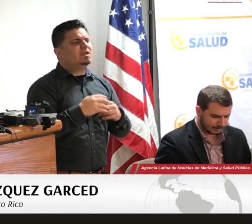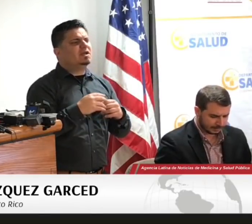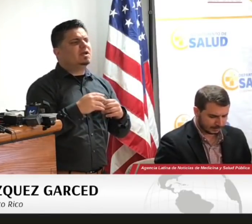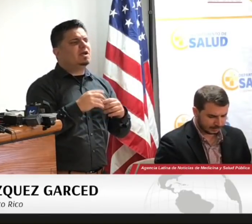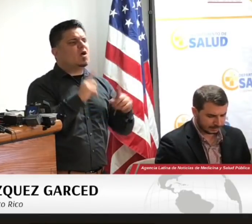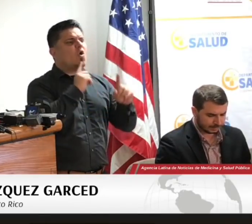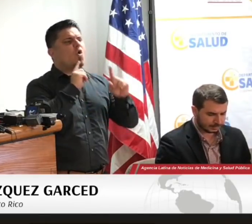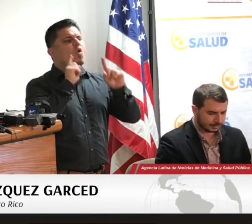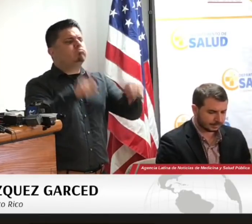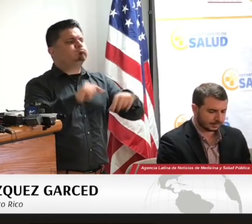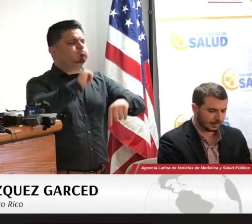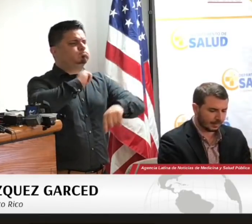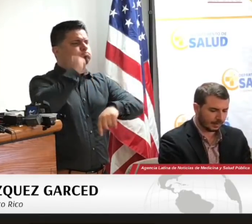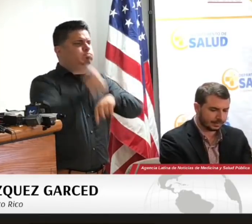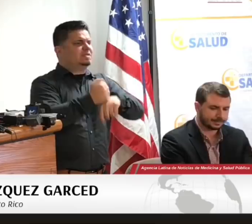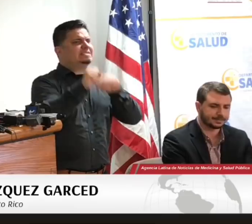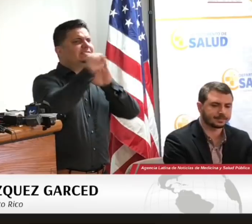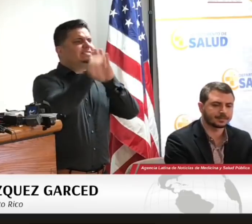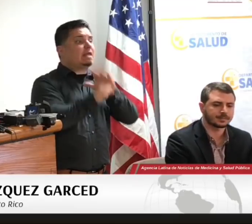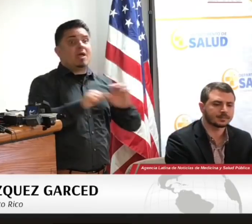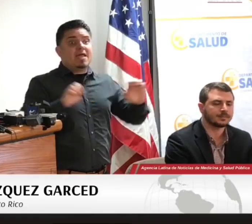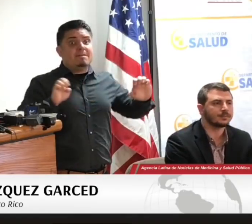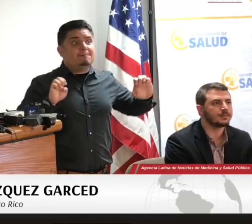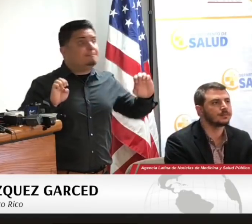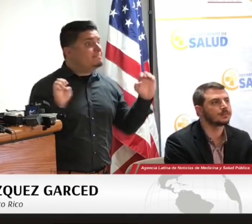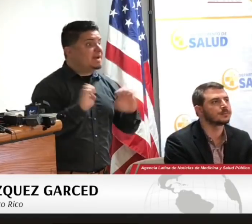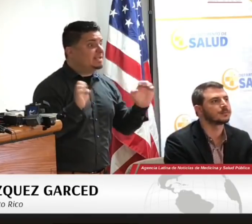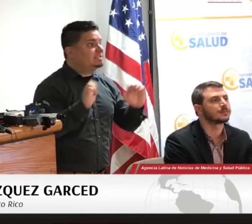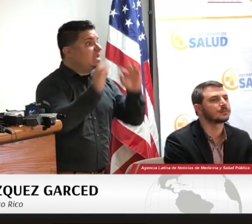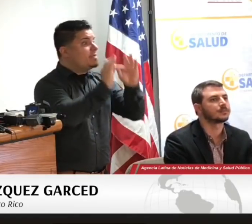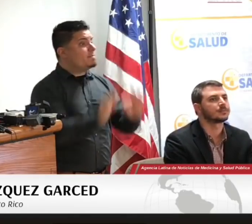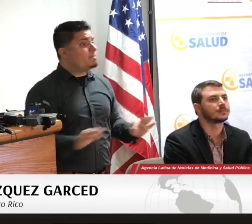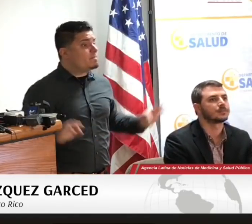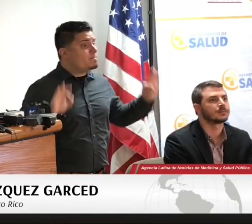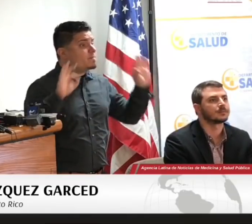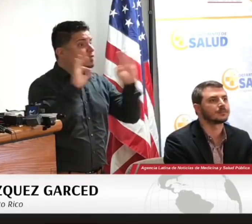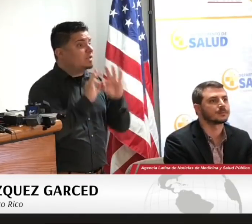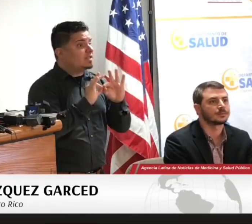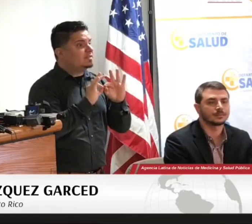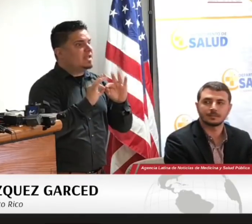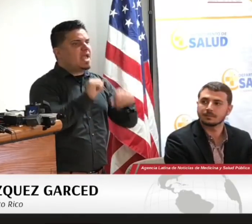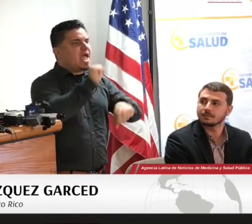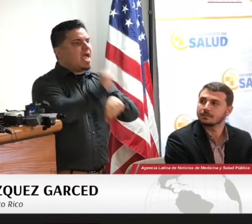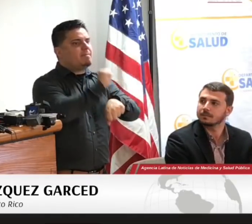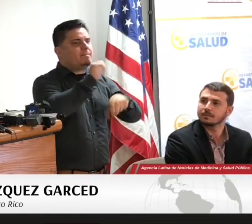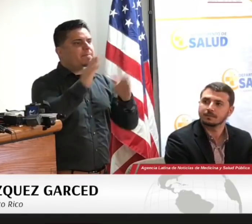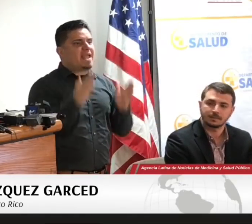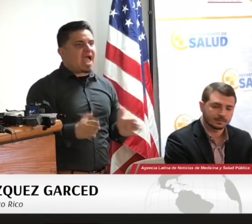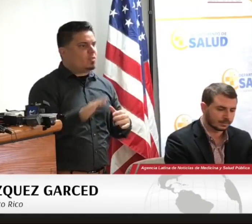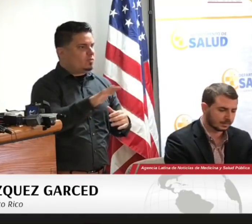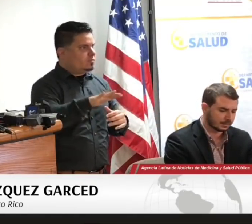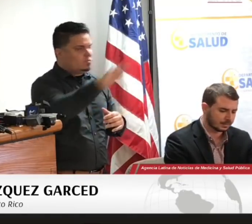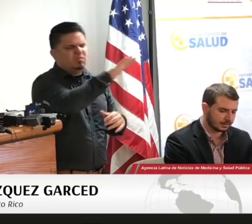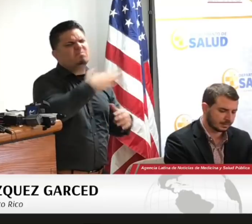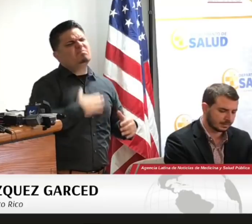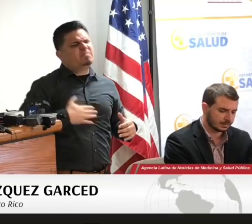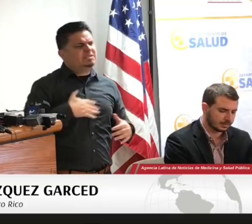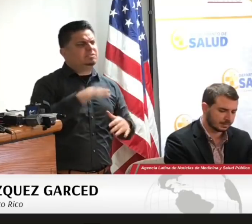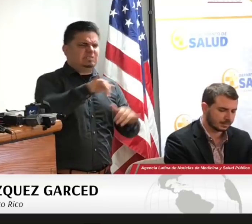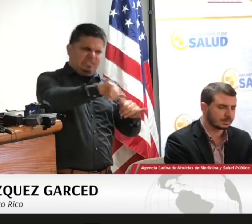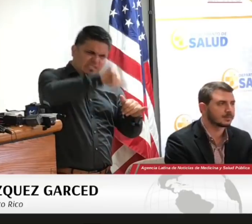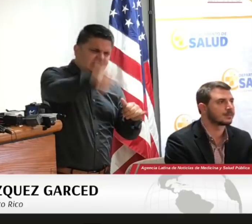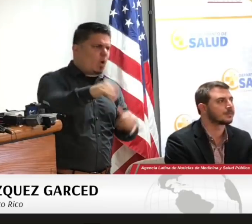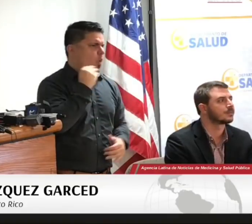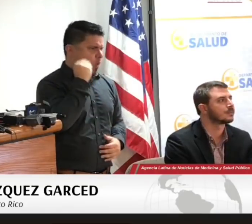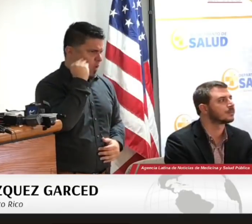emergencia, es importante que los empleados que se queden en sus viviendas por la situación que se explicó en el día de ayer